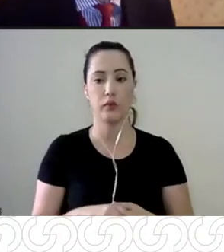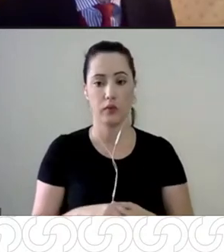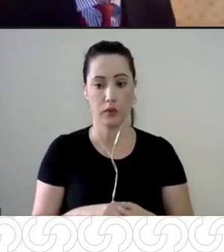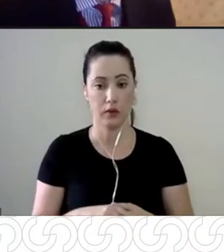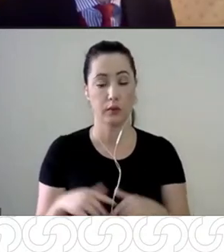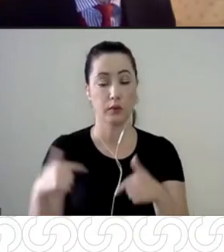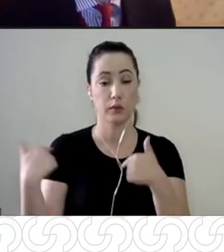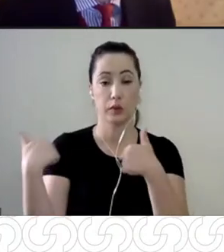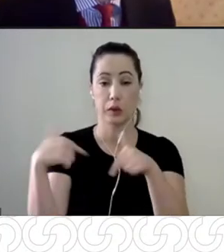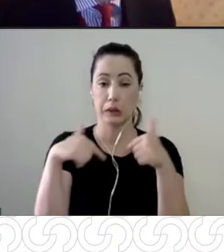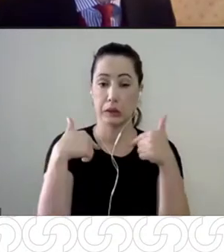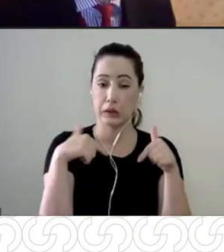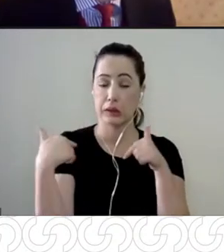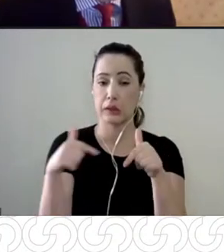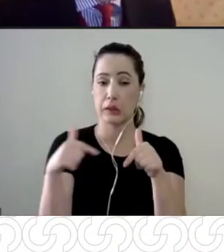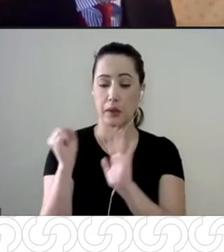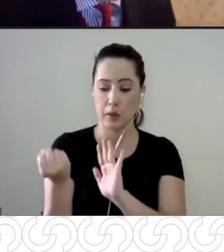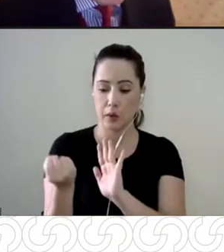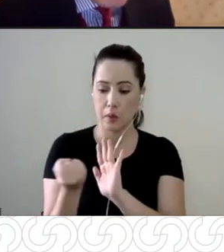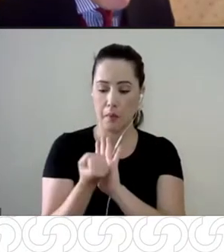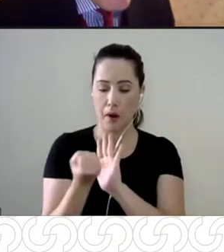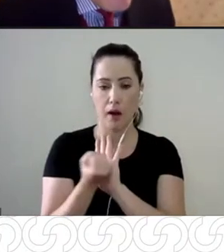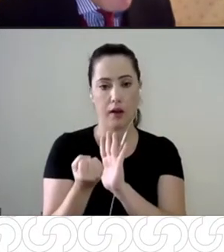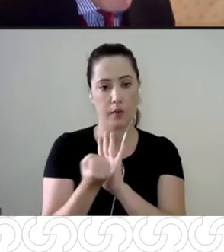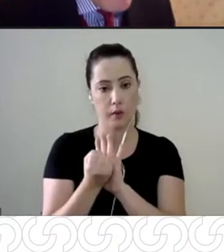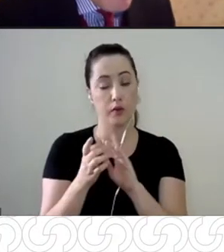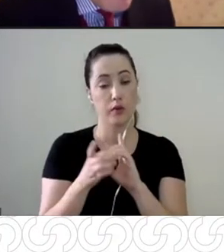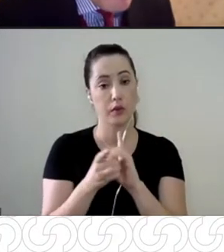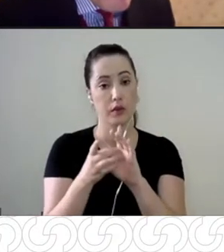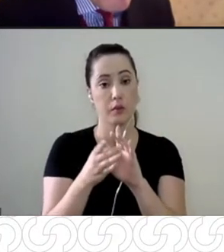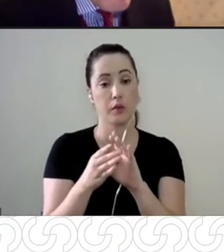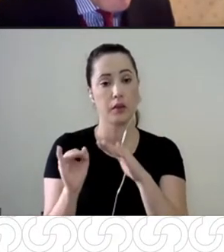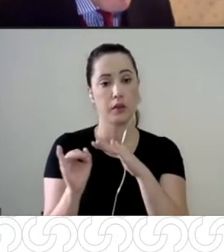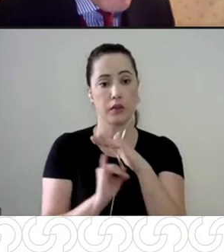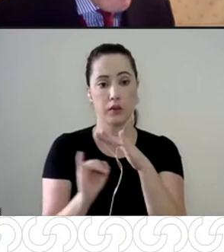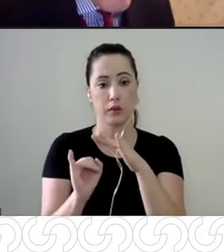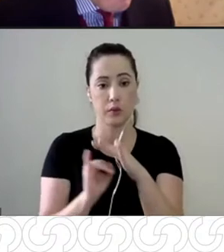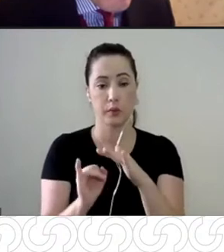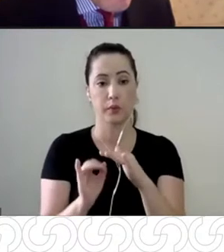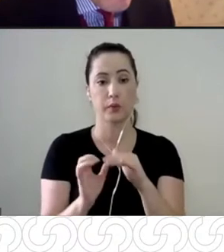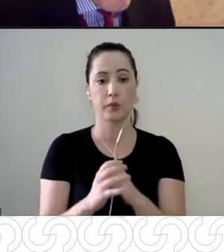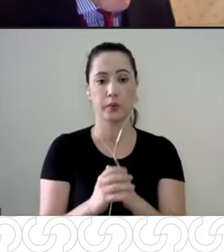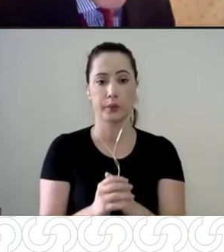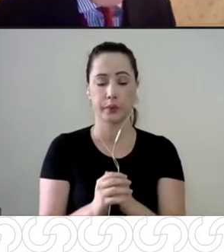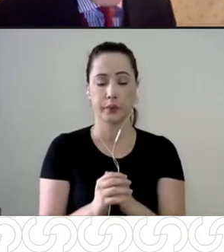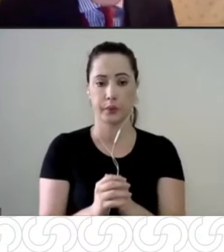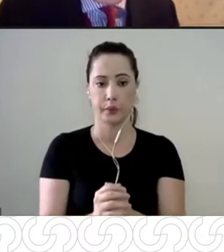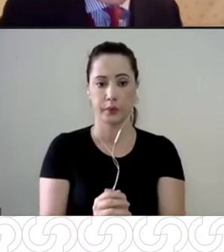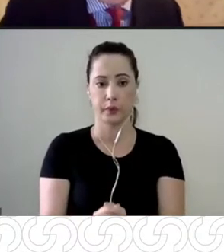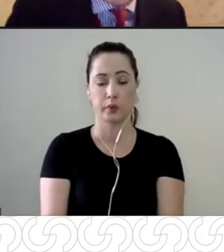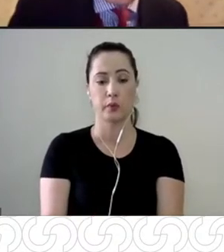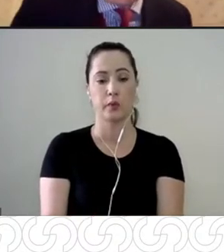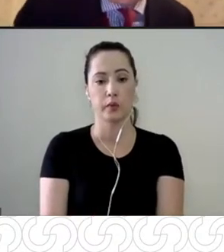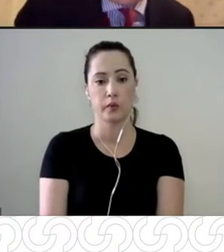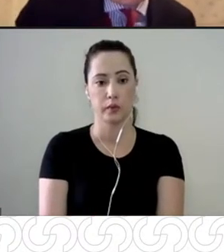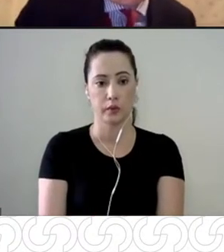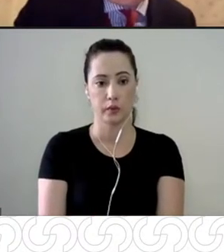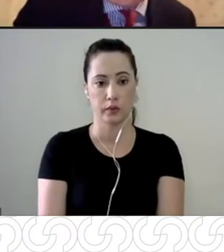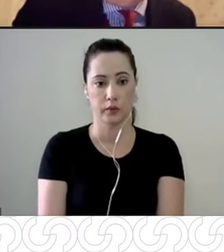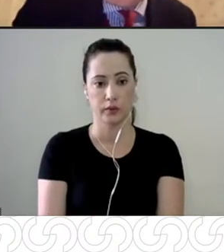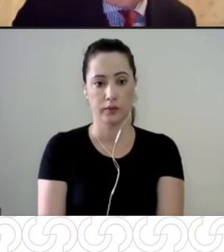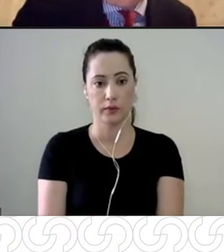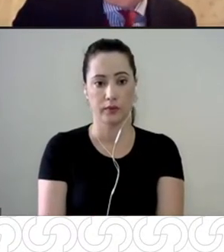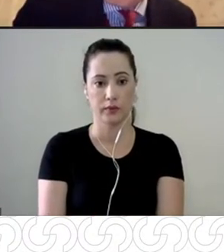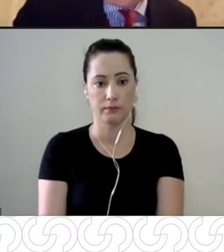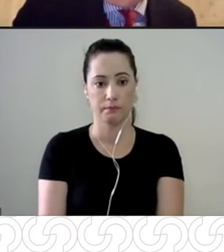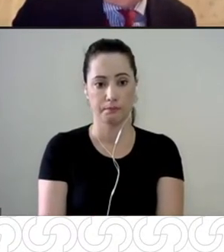trabalhar nos marcos de uma democracia institucional e, ao mesmo tempo, incorporar a agenda dos movimentos sociais. Aí, independente das